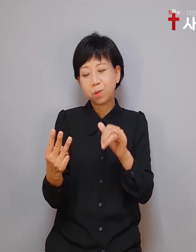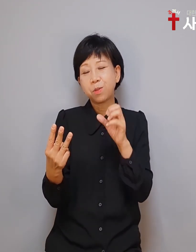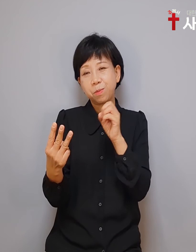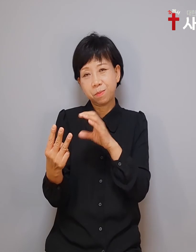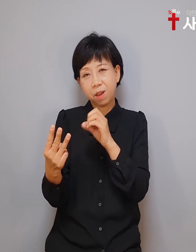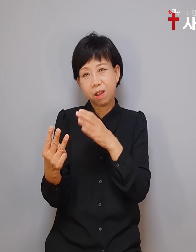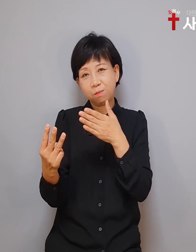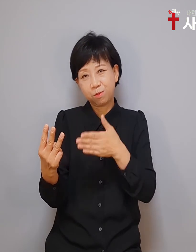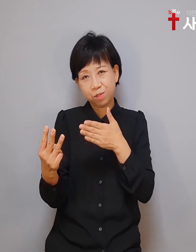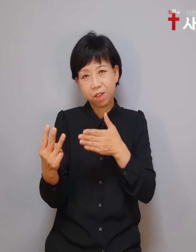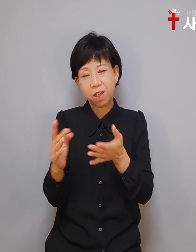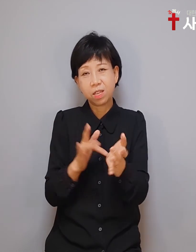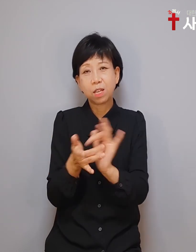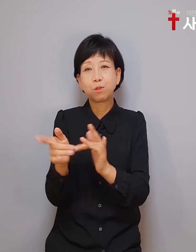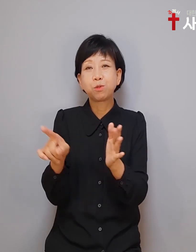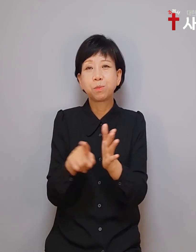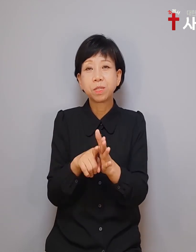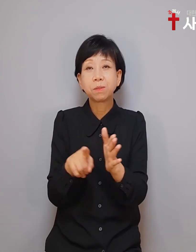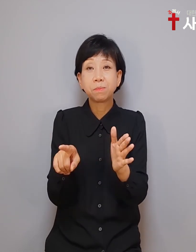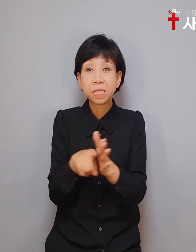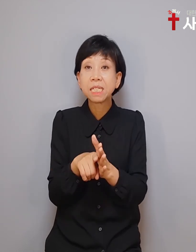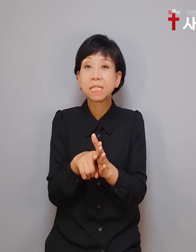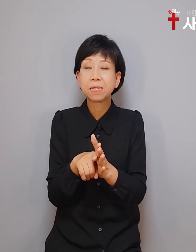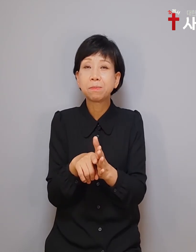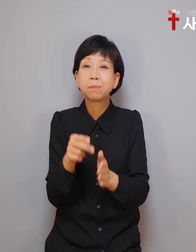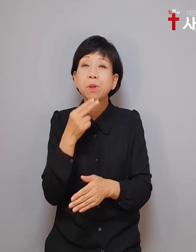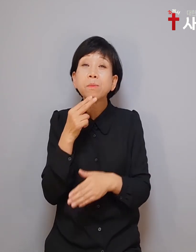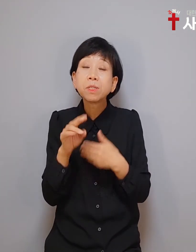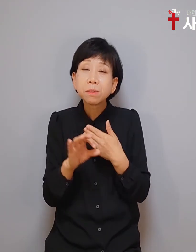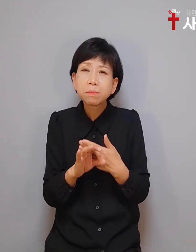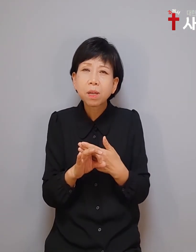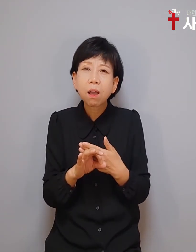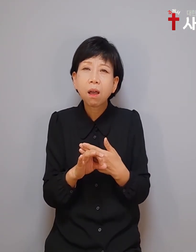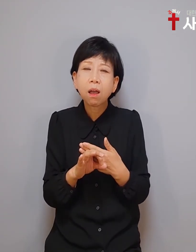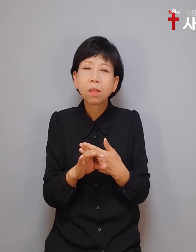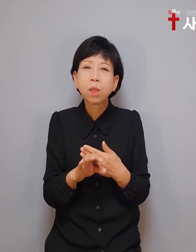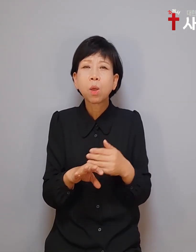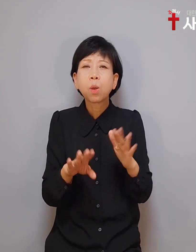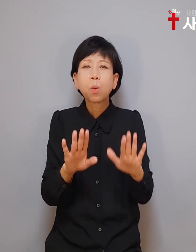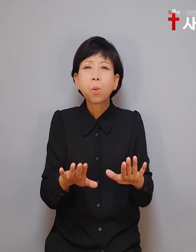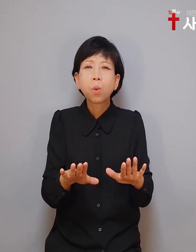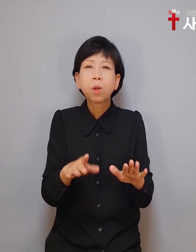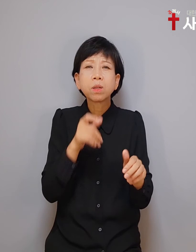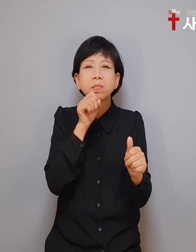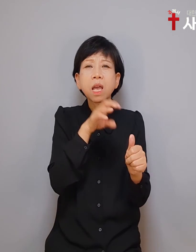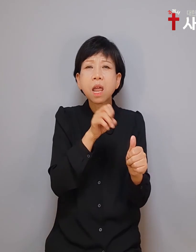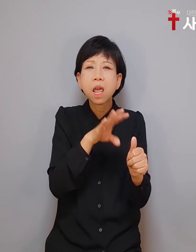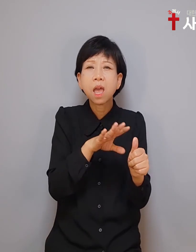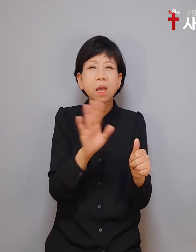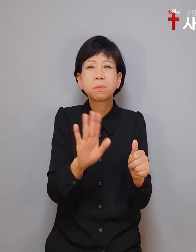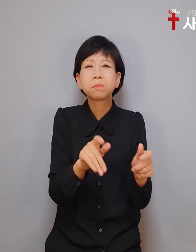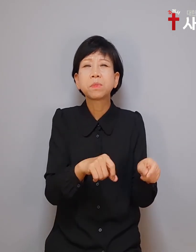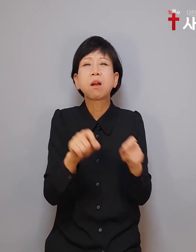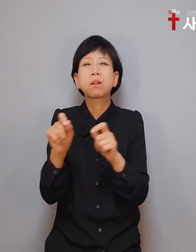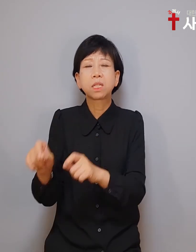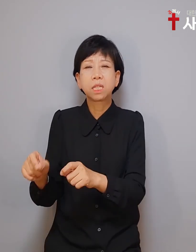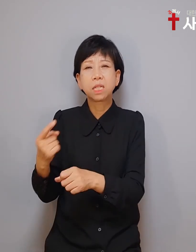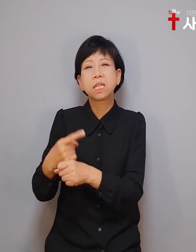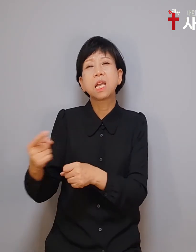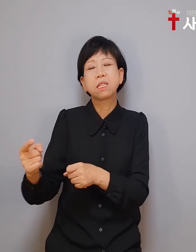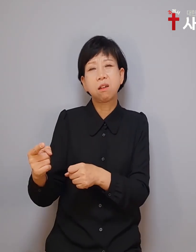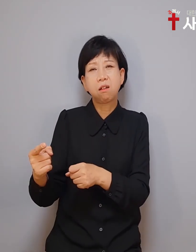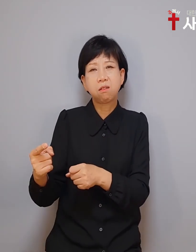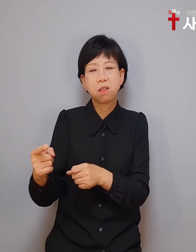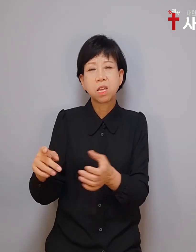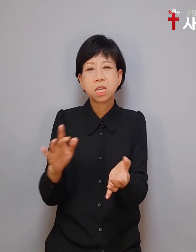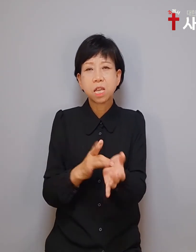예수 믿는 믿음이 없으면 내년에 받으시라고. 내년에 받으셔도 된다고. 예수를 믿는 그 믿음이 확실할 때 받는 게